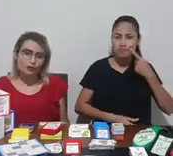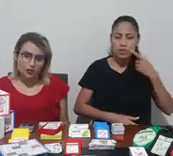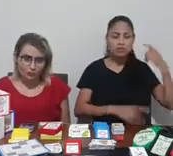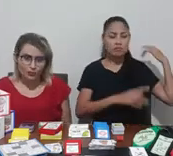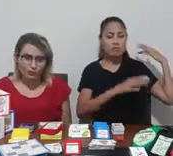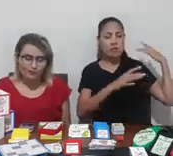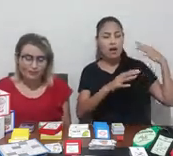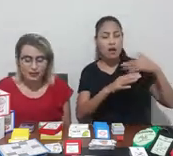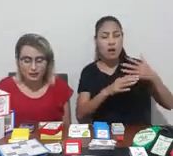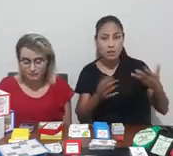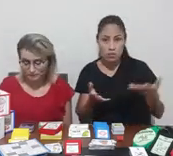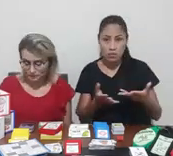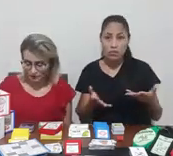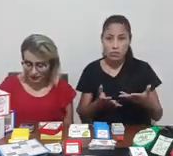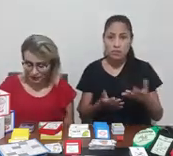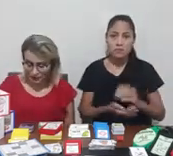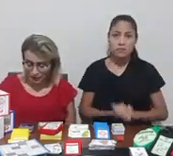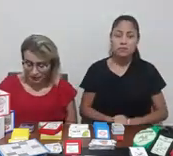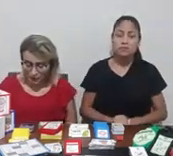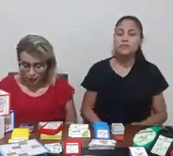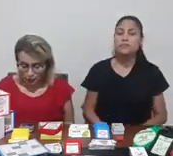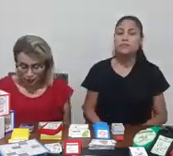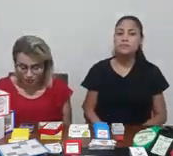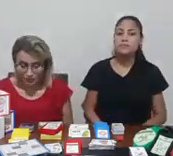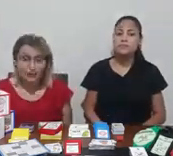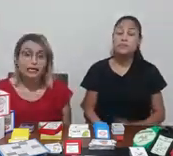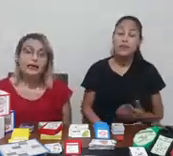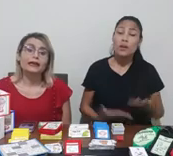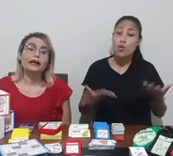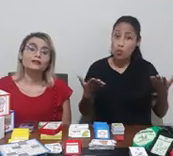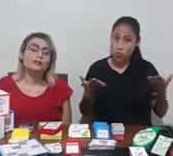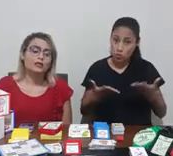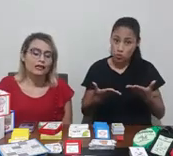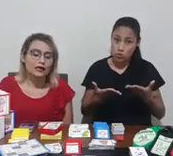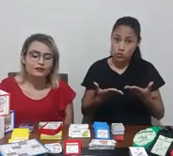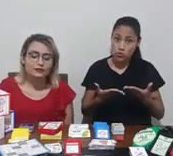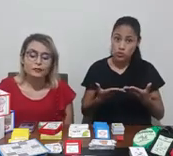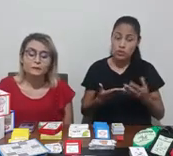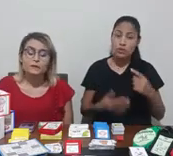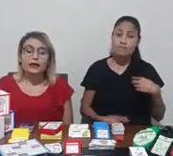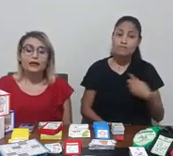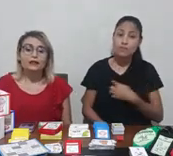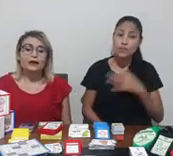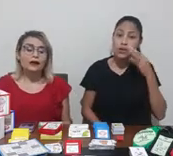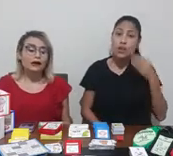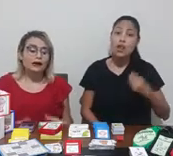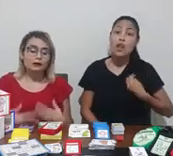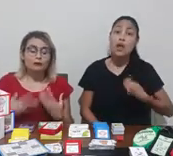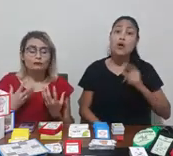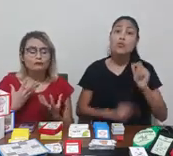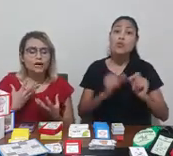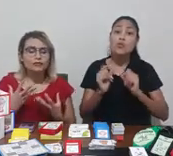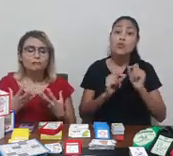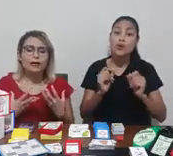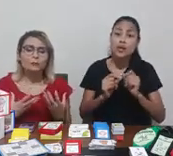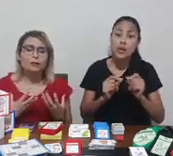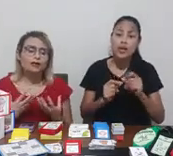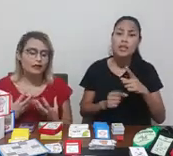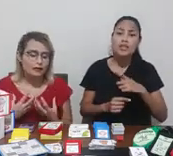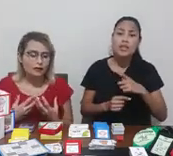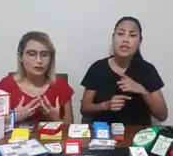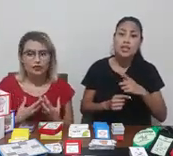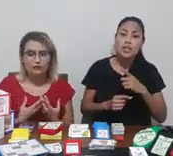do tempo, tá? E hoje, gente, a nossa live, ela tá um bate-papo